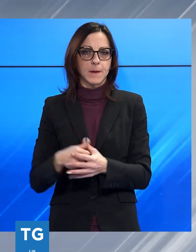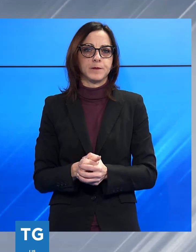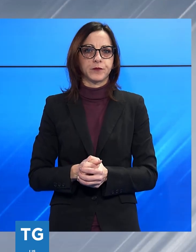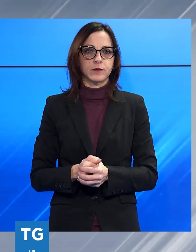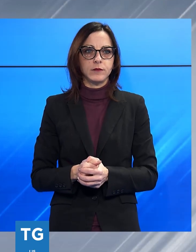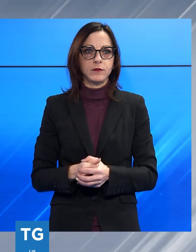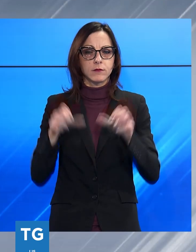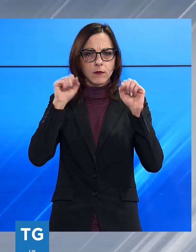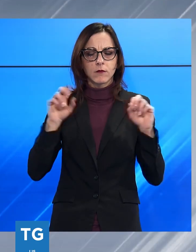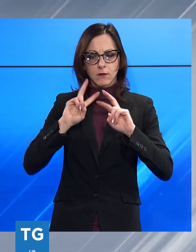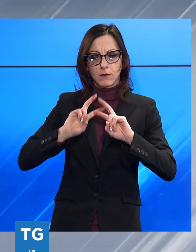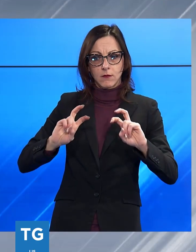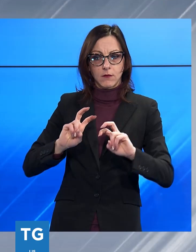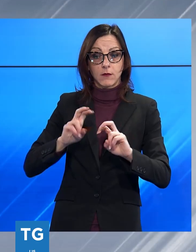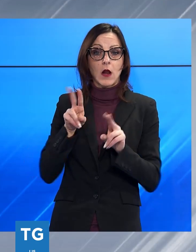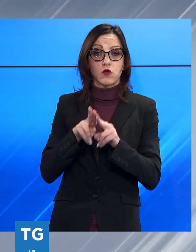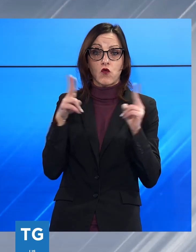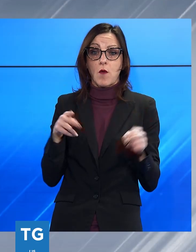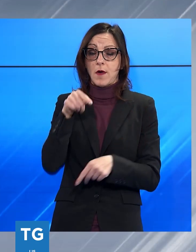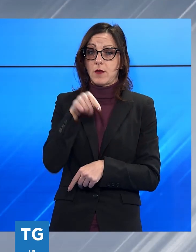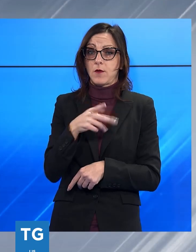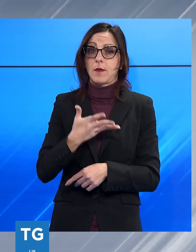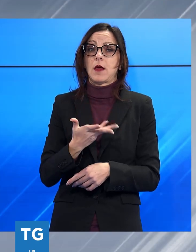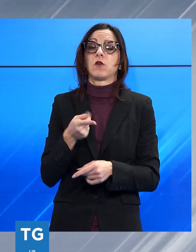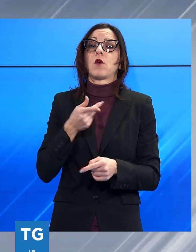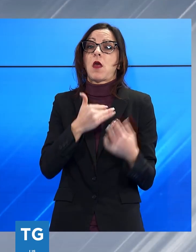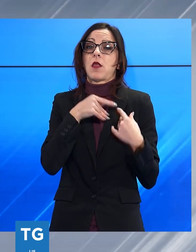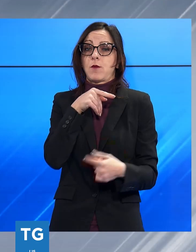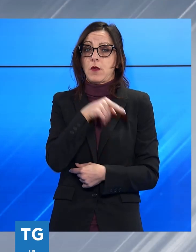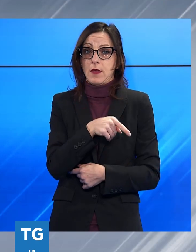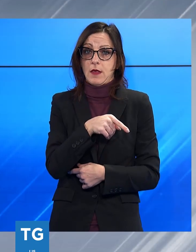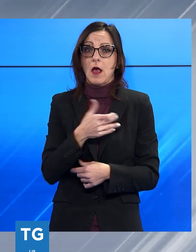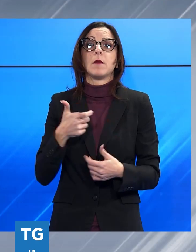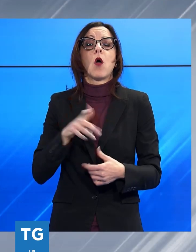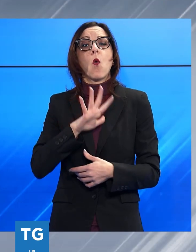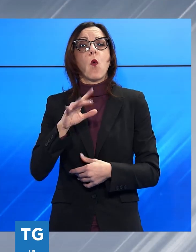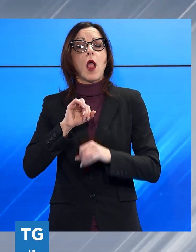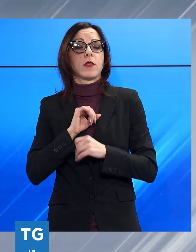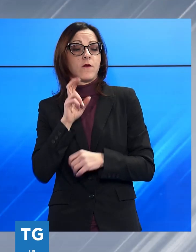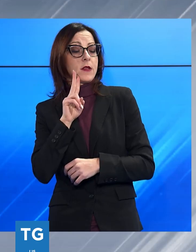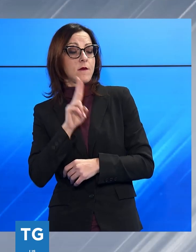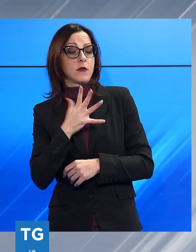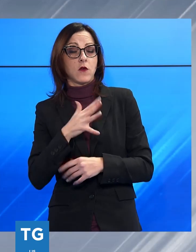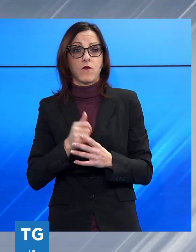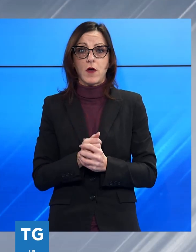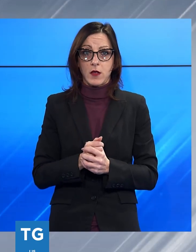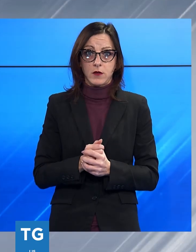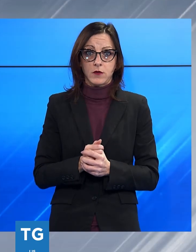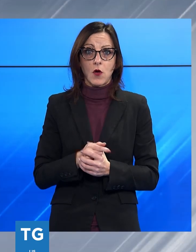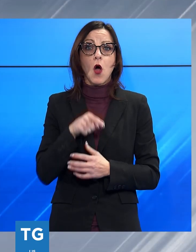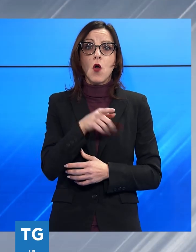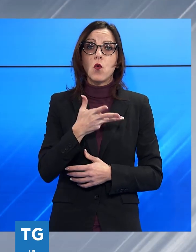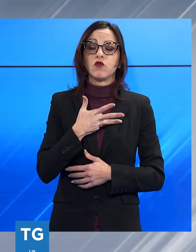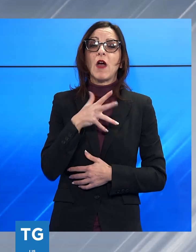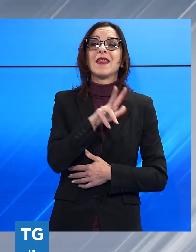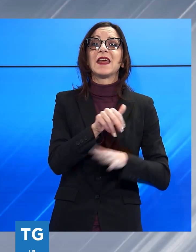permesso di identificare così il presunto autore controllato dopo l'allarme diffuso da un Fedele aveva con sé 36 euro di cui